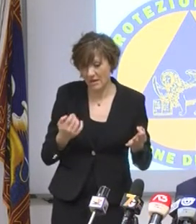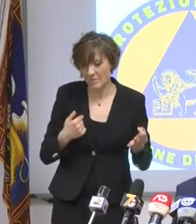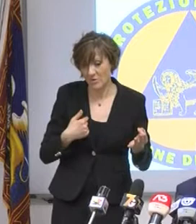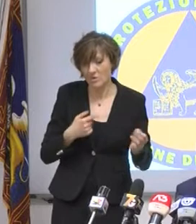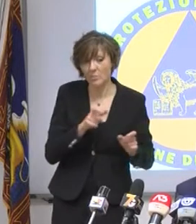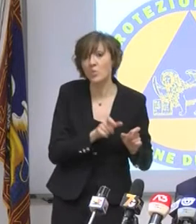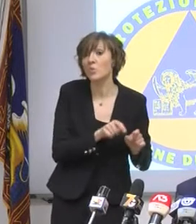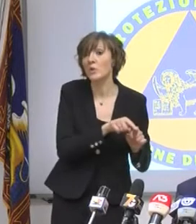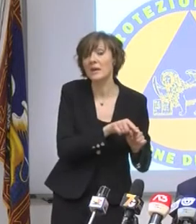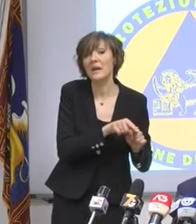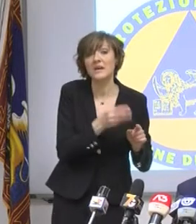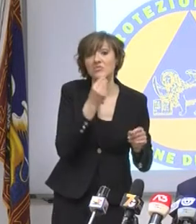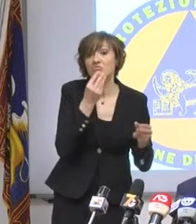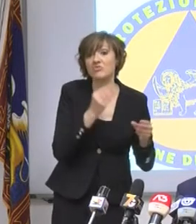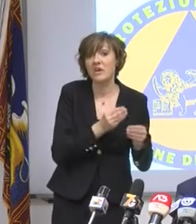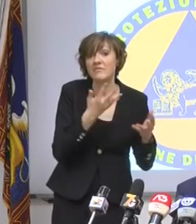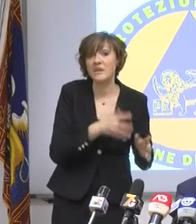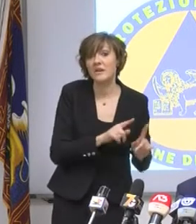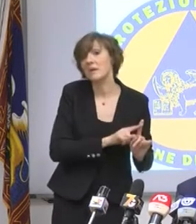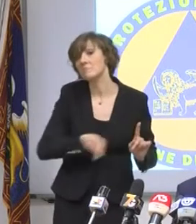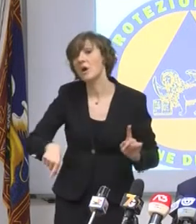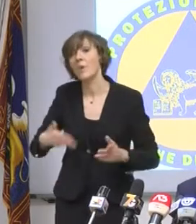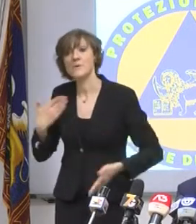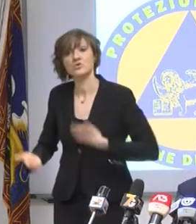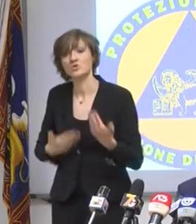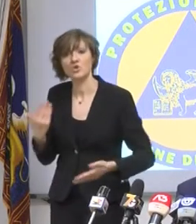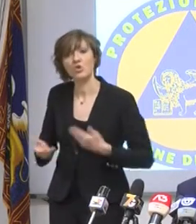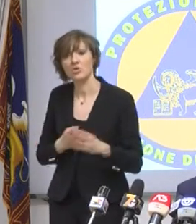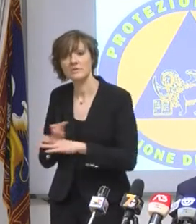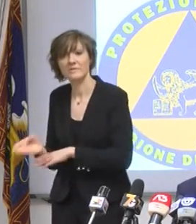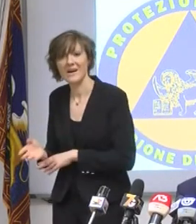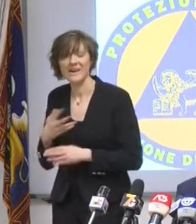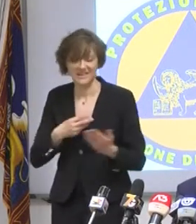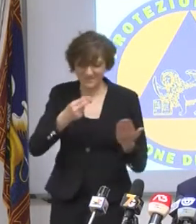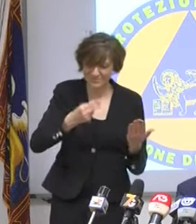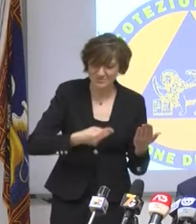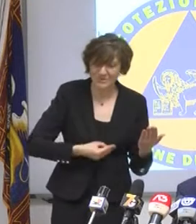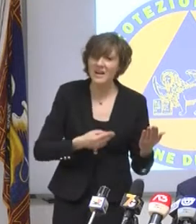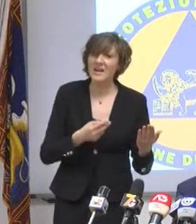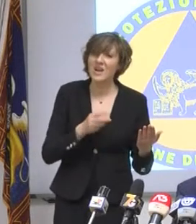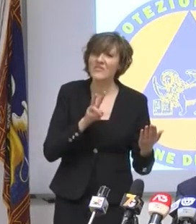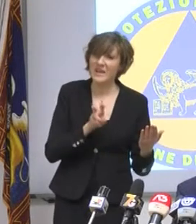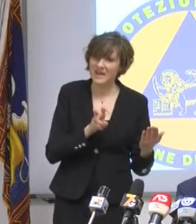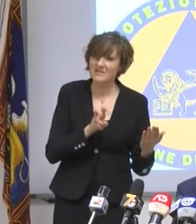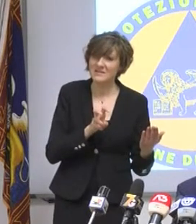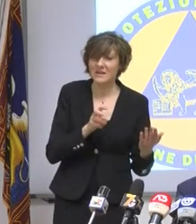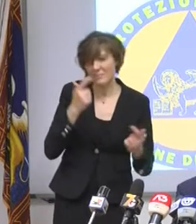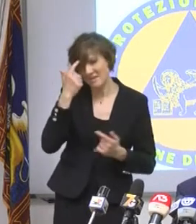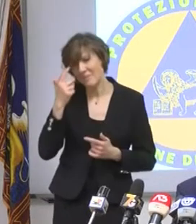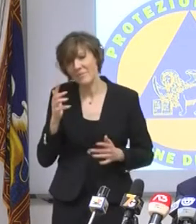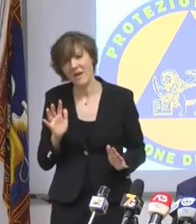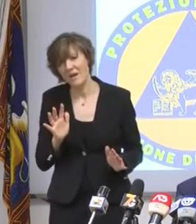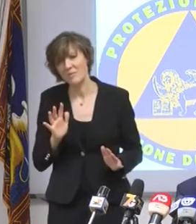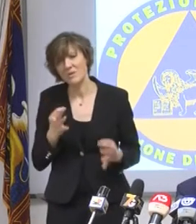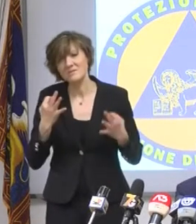il soggetto si presenta in pronto soccorso. Abbiamo un elenco di 20 nomi, quando sappiamo con ragionevole